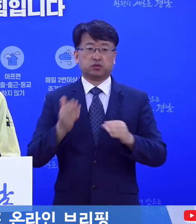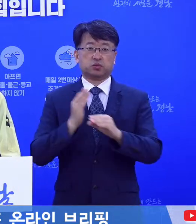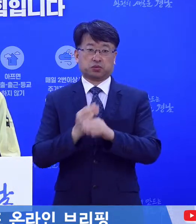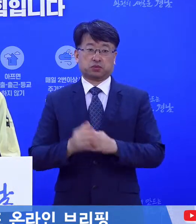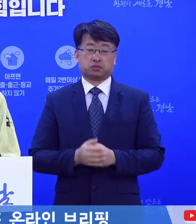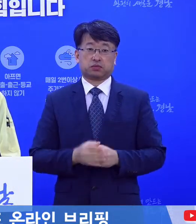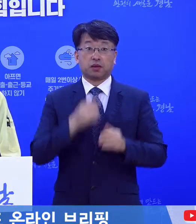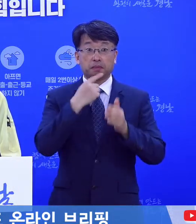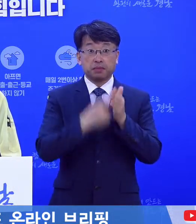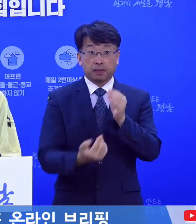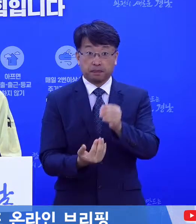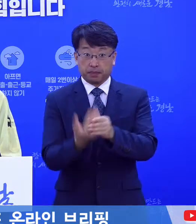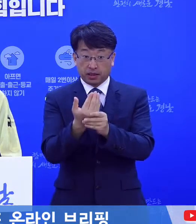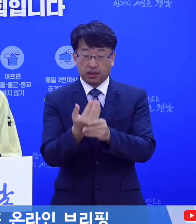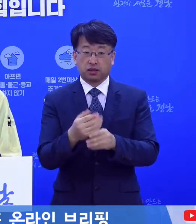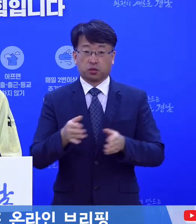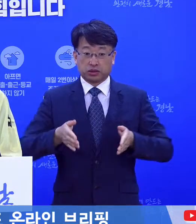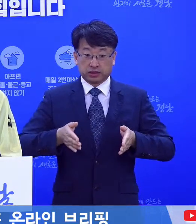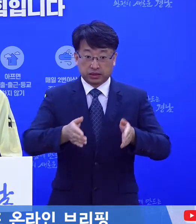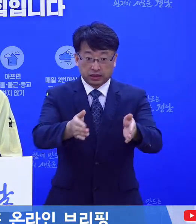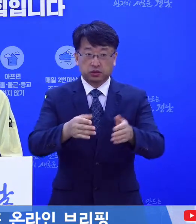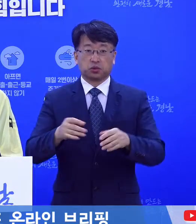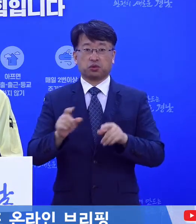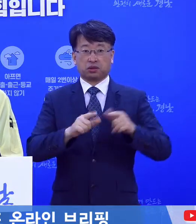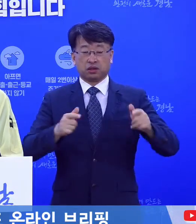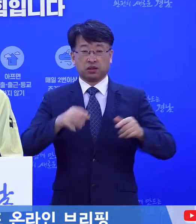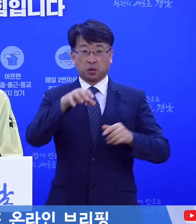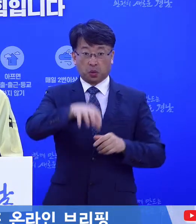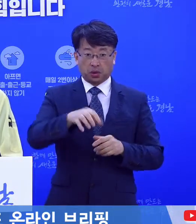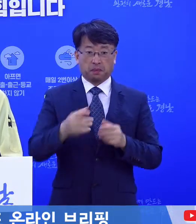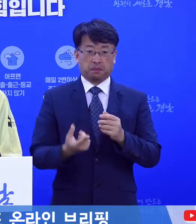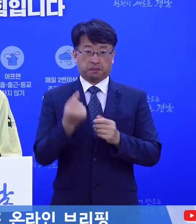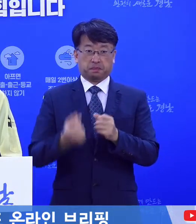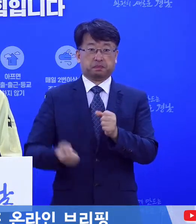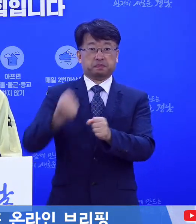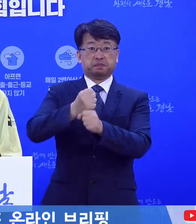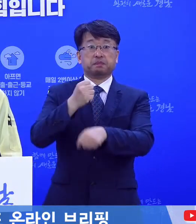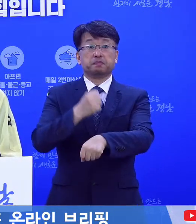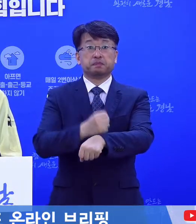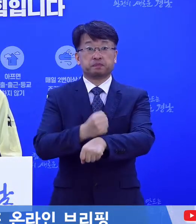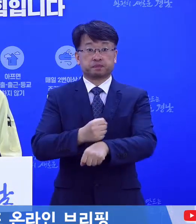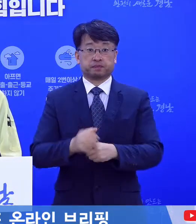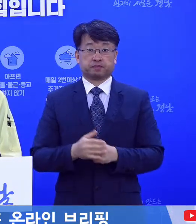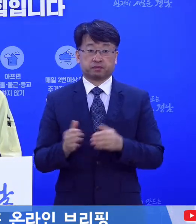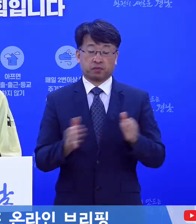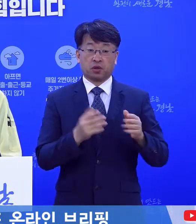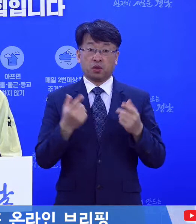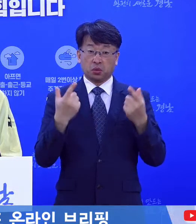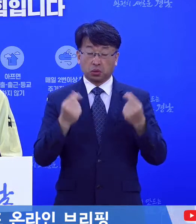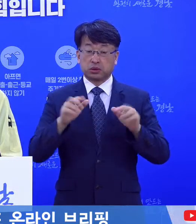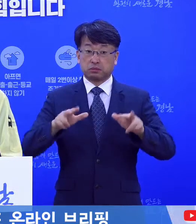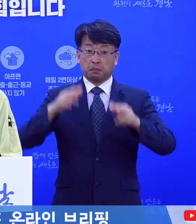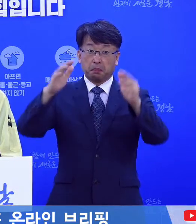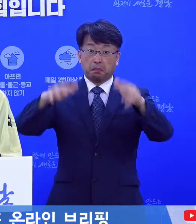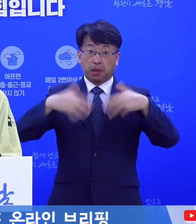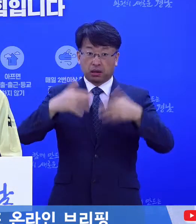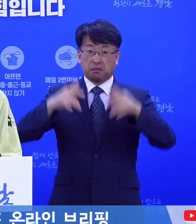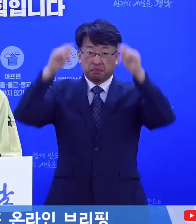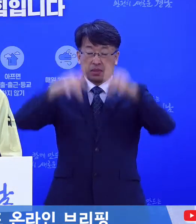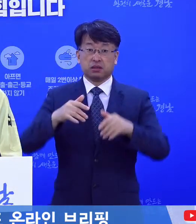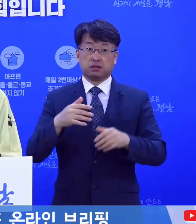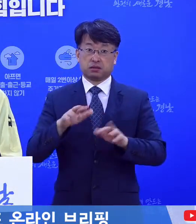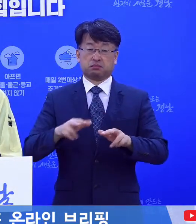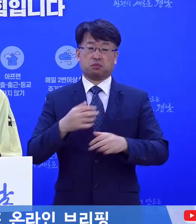피해가 발생한 도로와 시설물에 대해서는 신속히 복구하겠습니다. 여전히 강풍과 호우의 위험이 있는